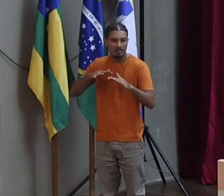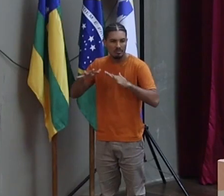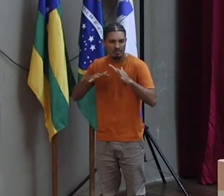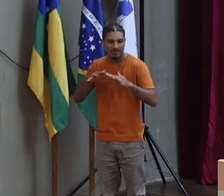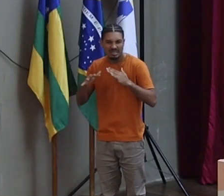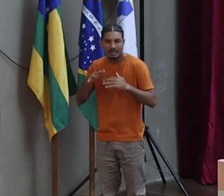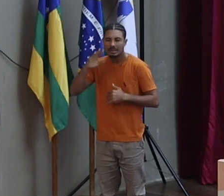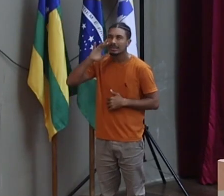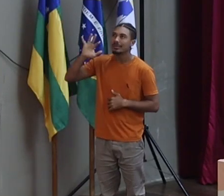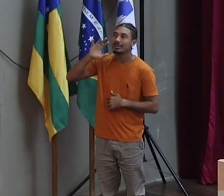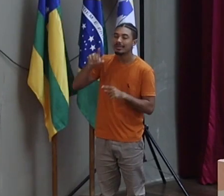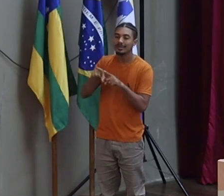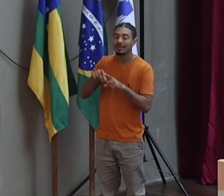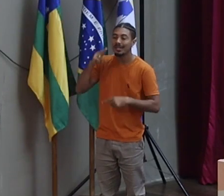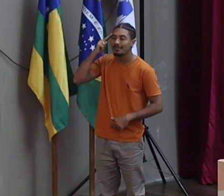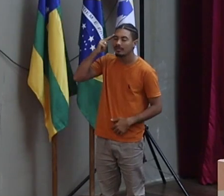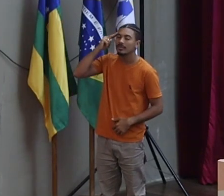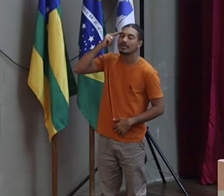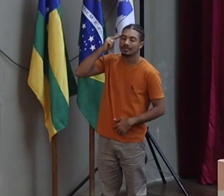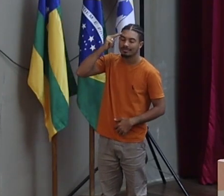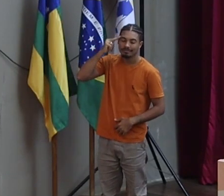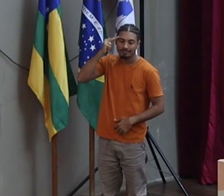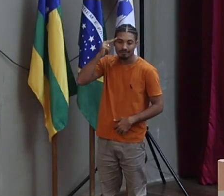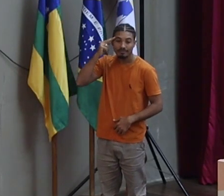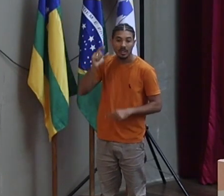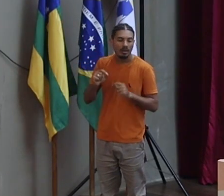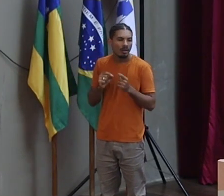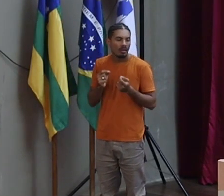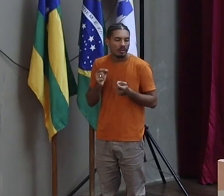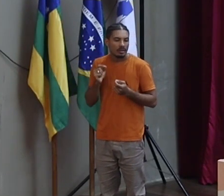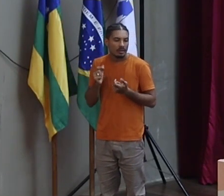não do sonho, mas da imaginação, né, de que,